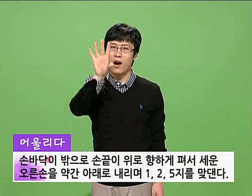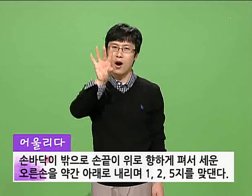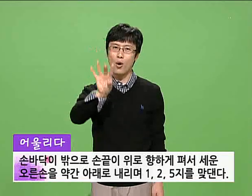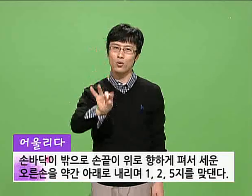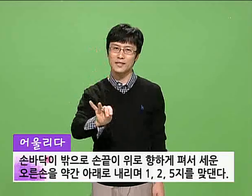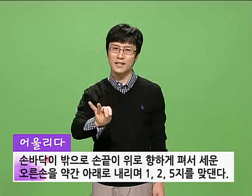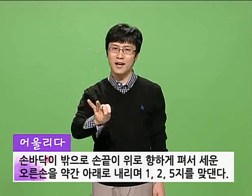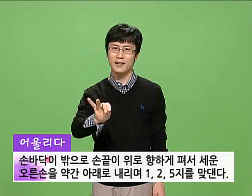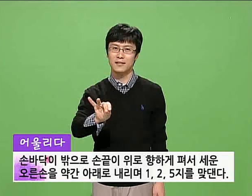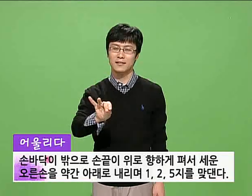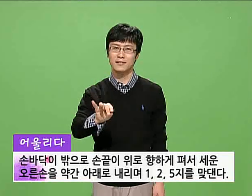어울리다.